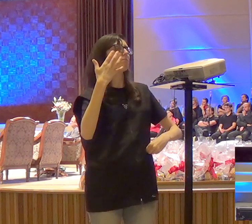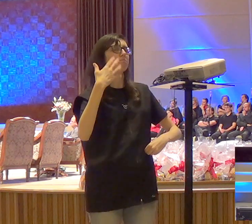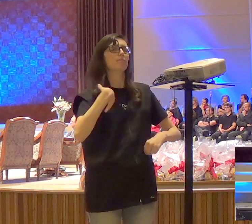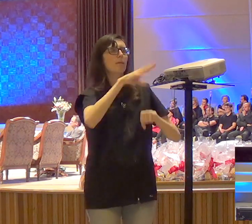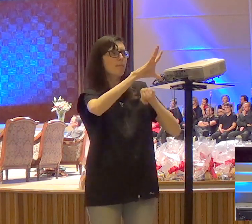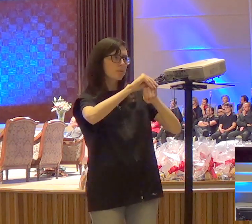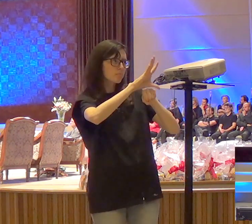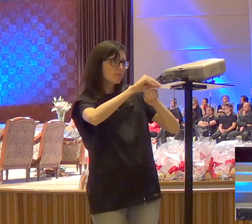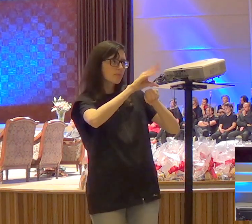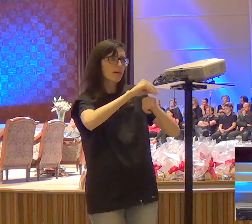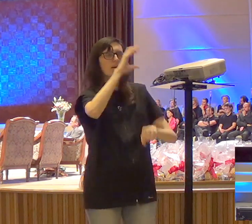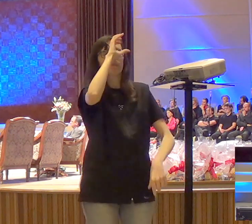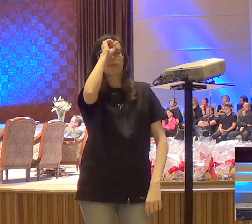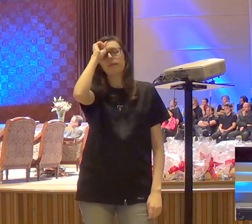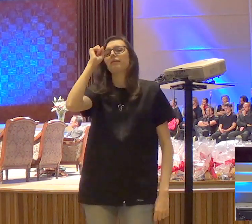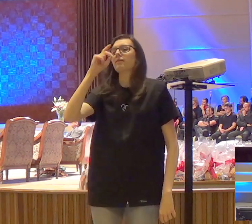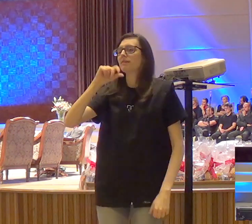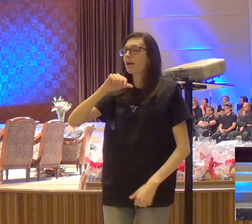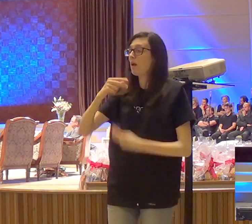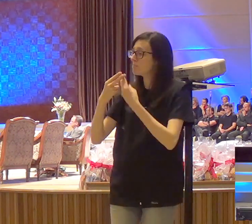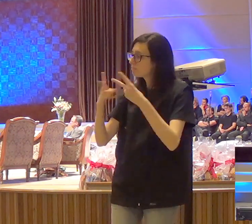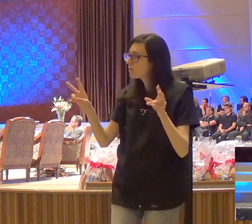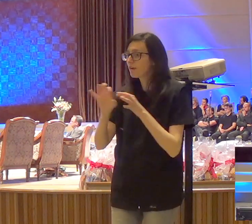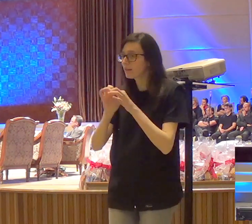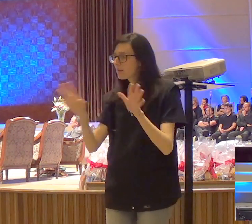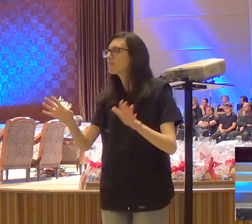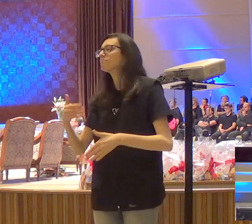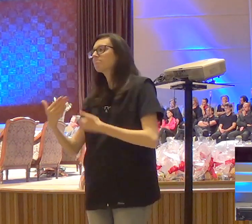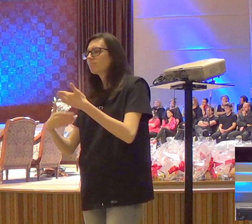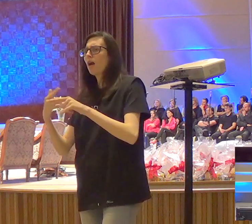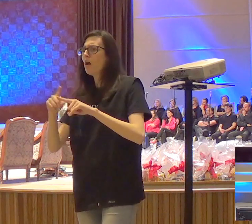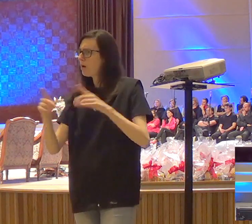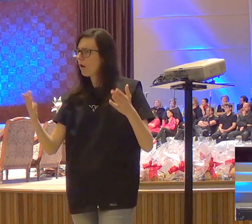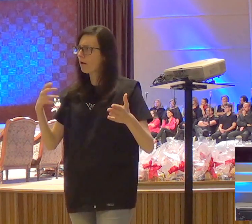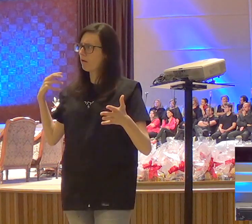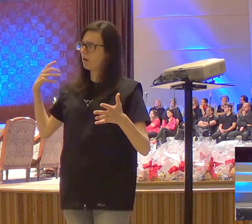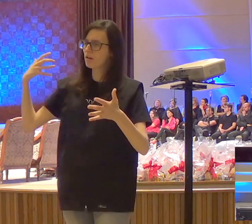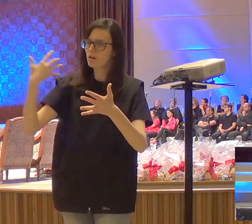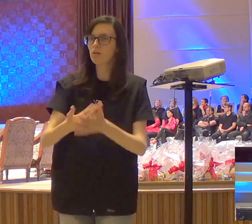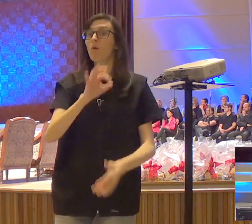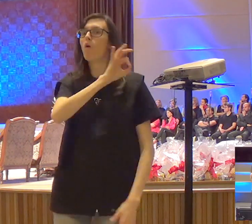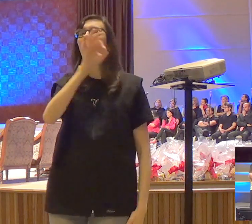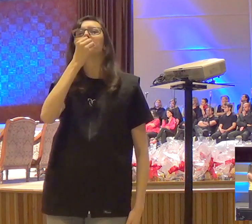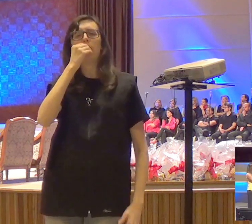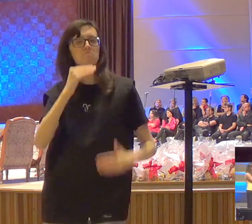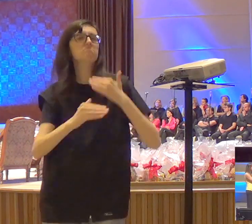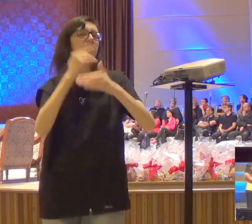very, very successful. E até agora o programa tem sido muito bem sucedido. Next slide. O próximo